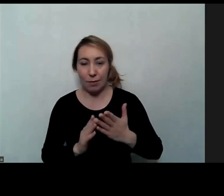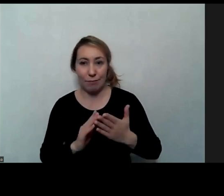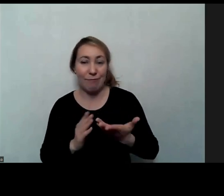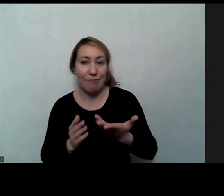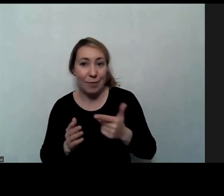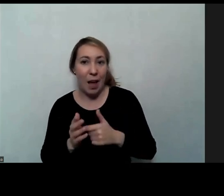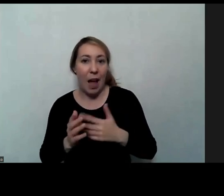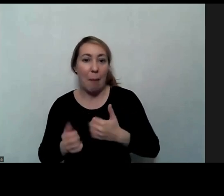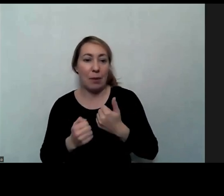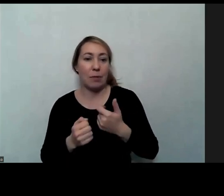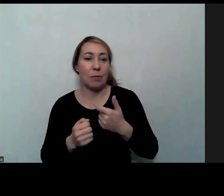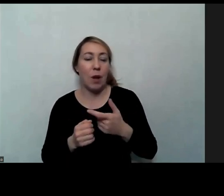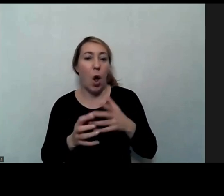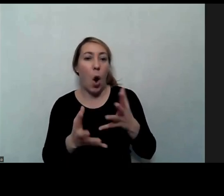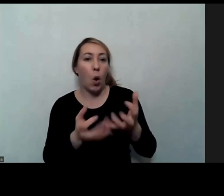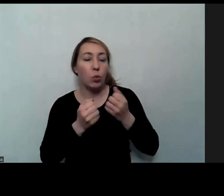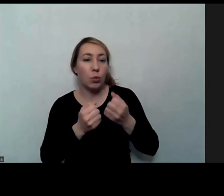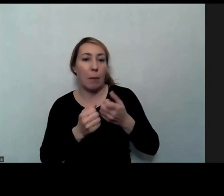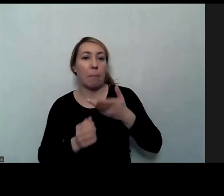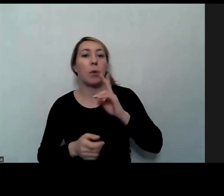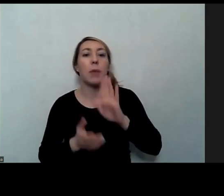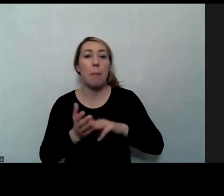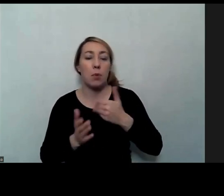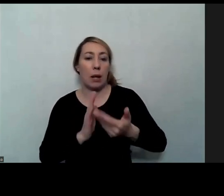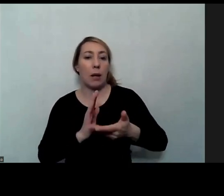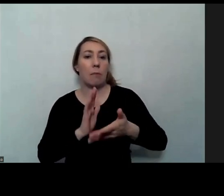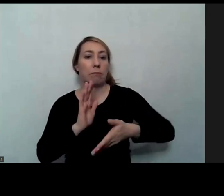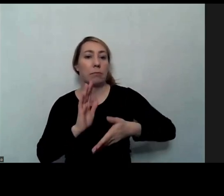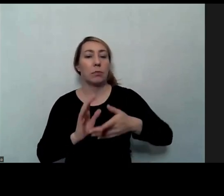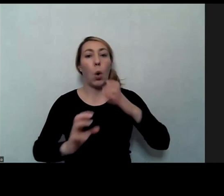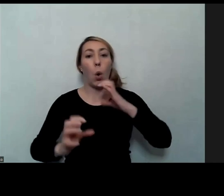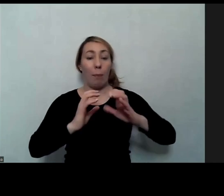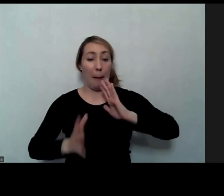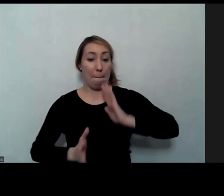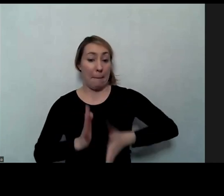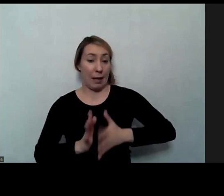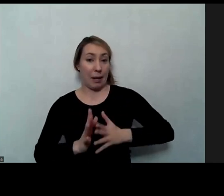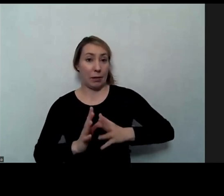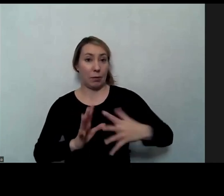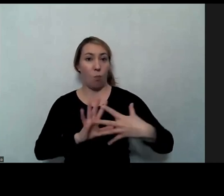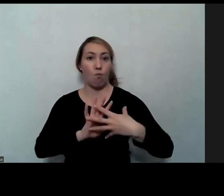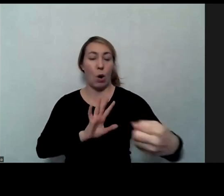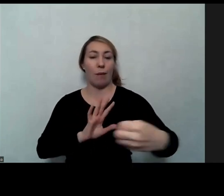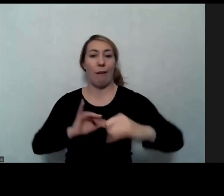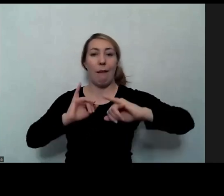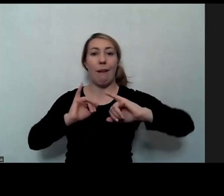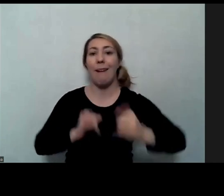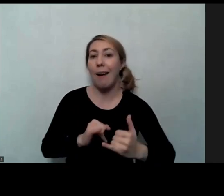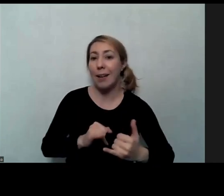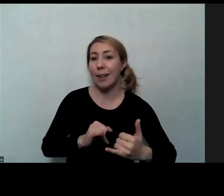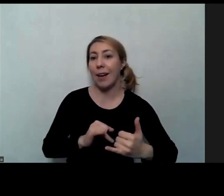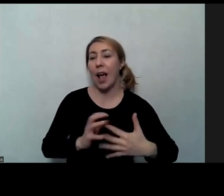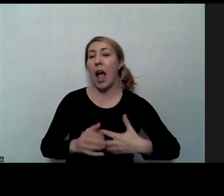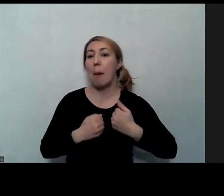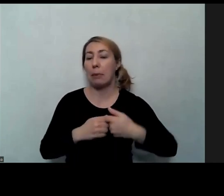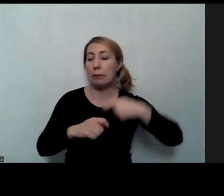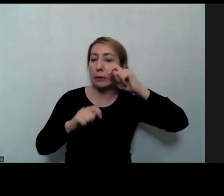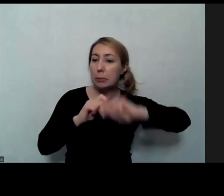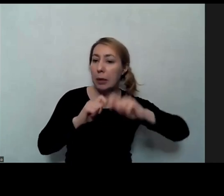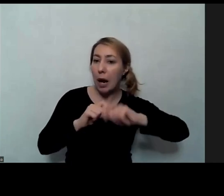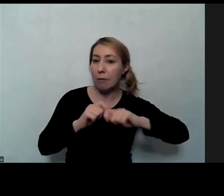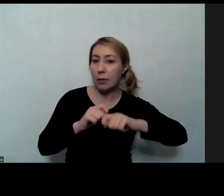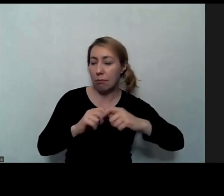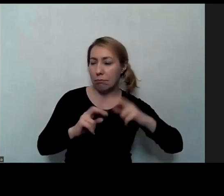pozwalałyby odczytywać migane komunikaty przez ucznia i pozwalałyby sprawdzać, na ile